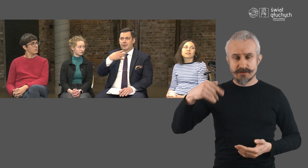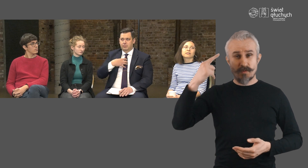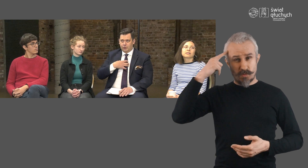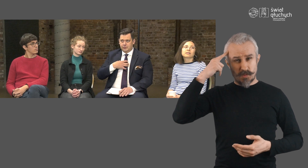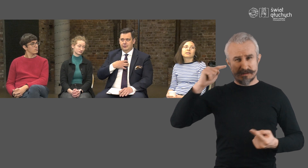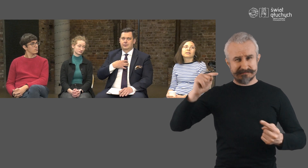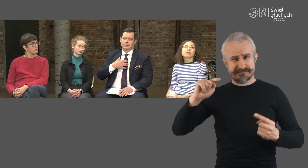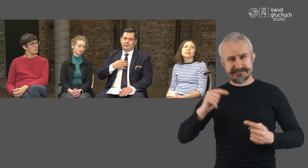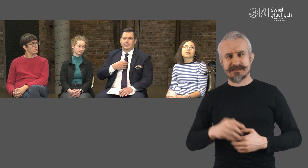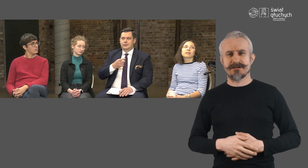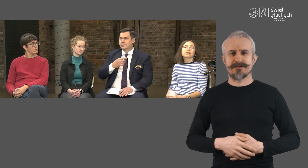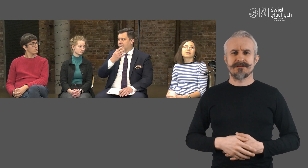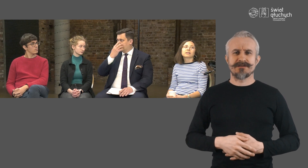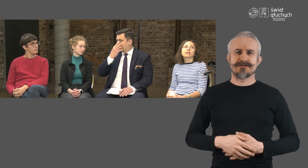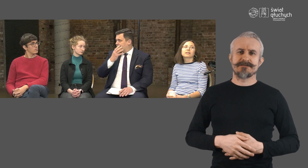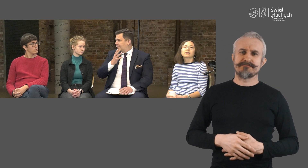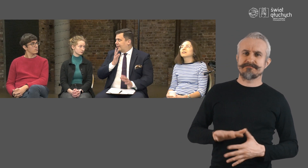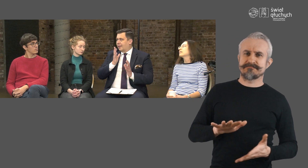W PJM-ie głowa boli?